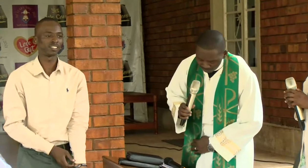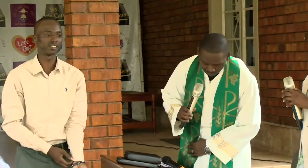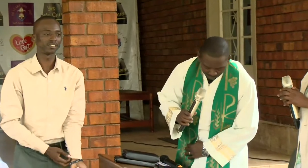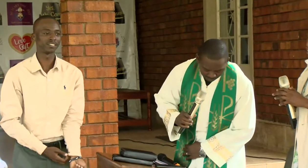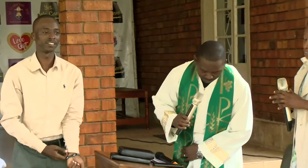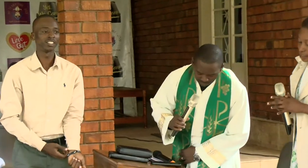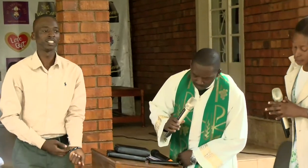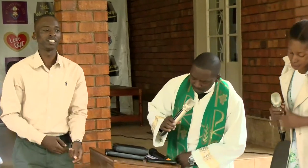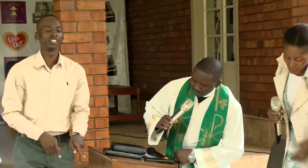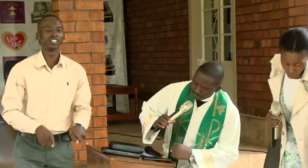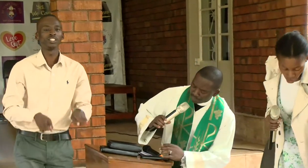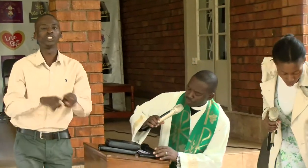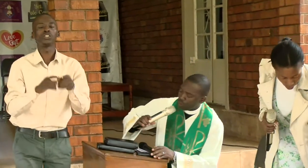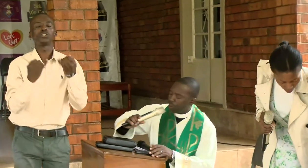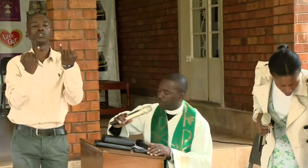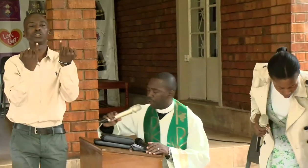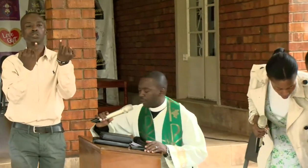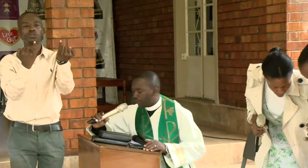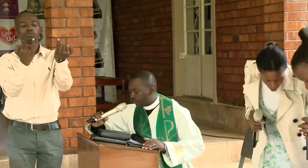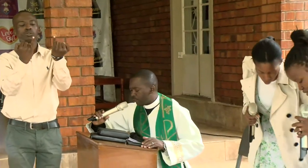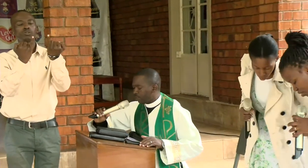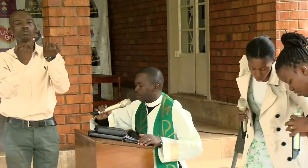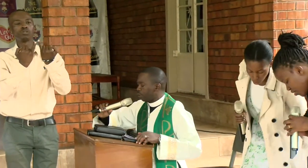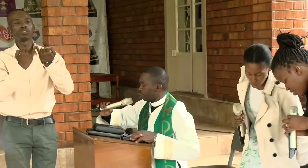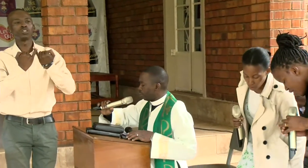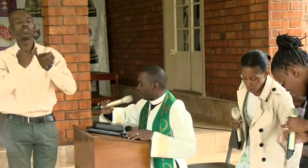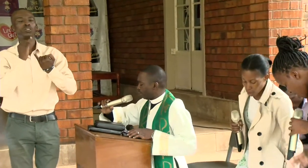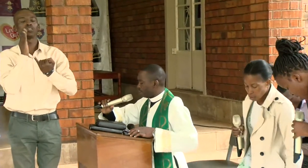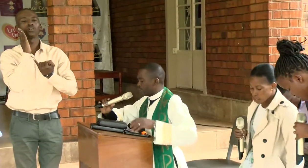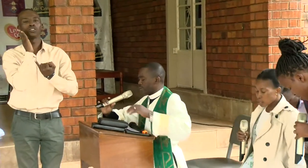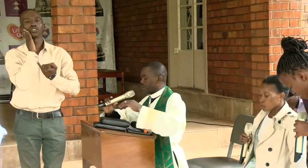kisa ekyo